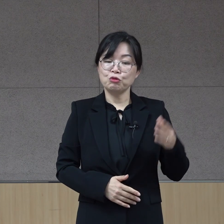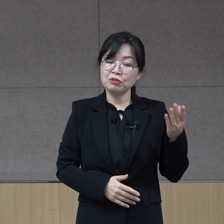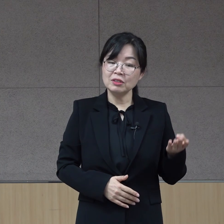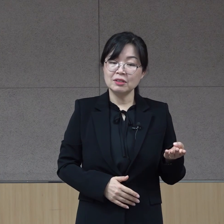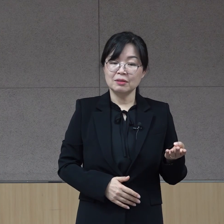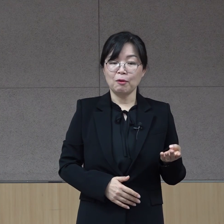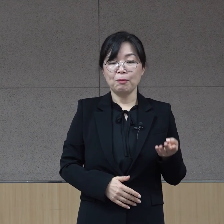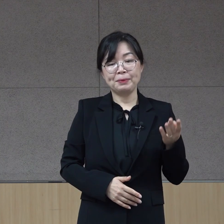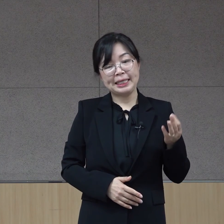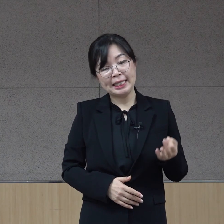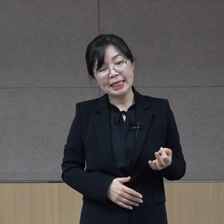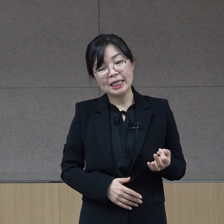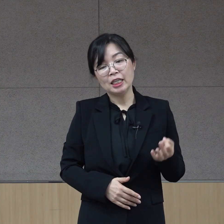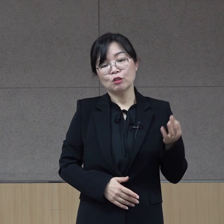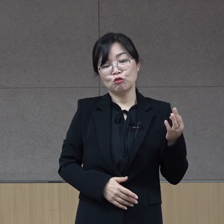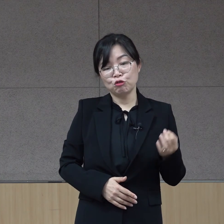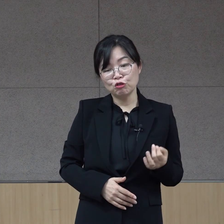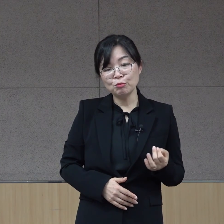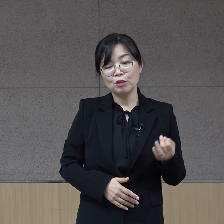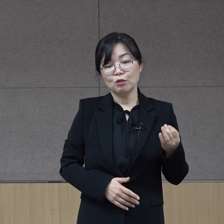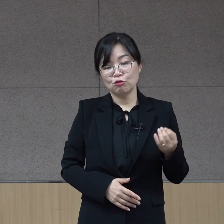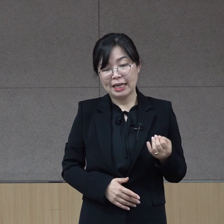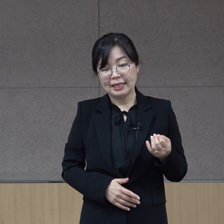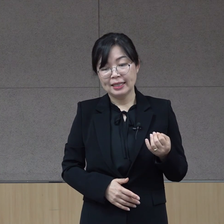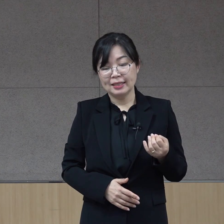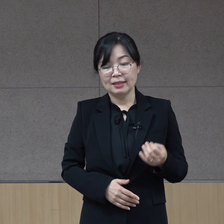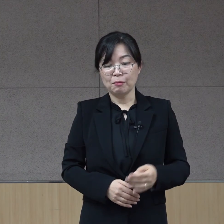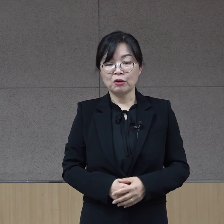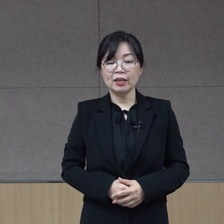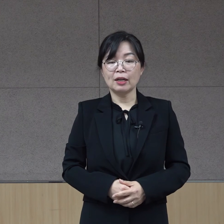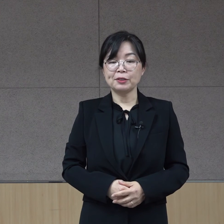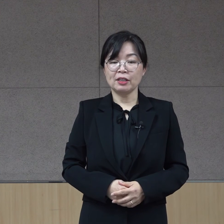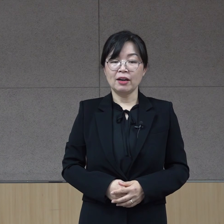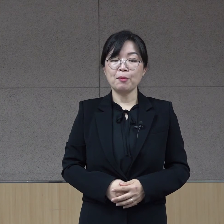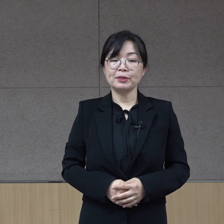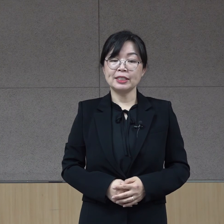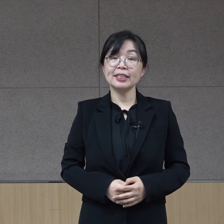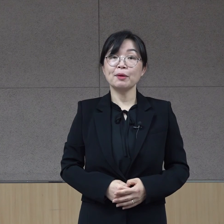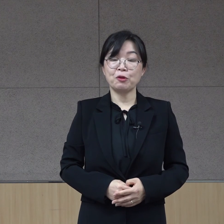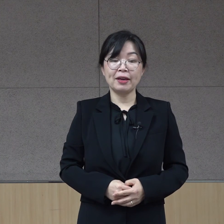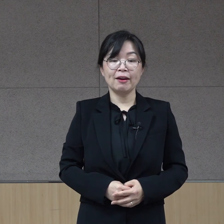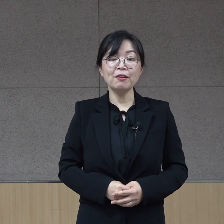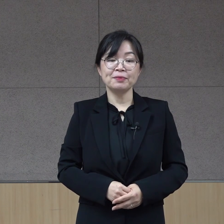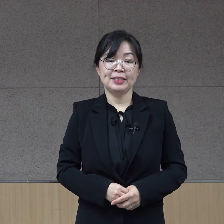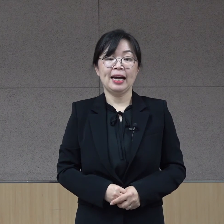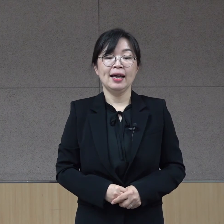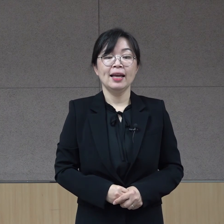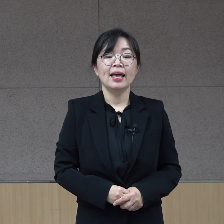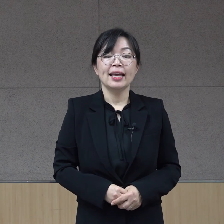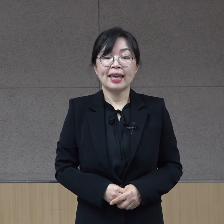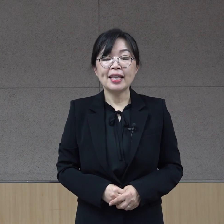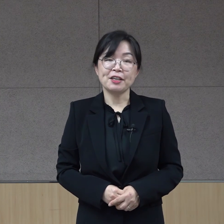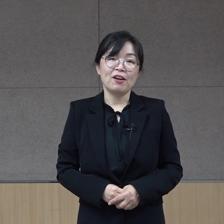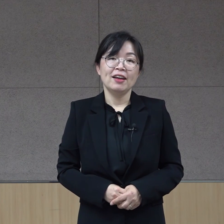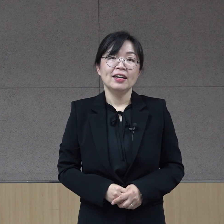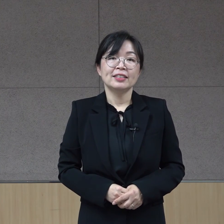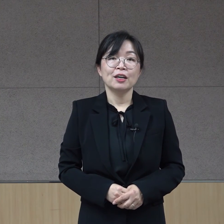눈, 비, 구름, 우산 그렇게 나왔어요. 한번 이제 시작해 볼게요. 자, 계절. 제가